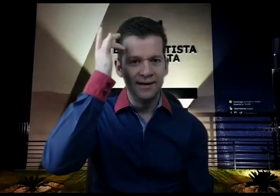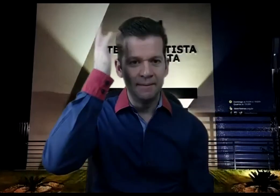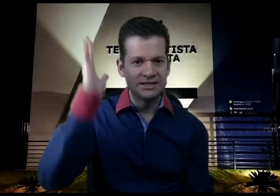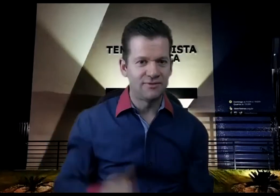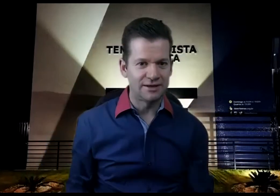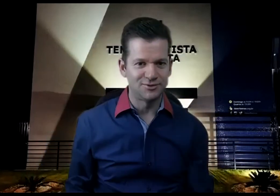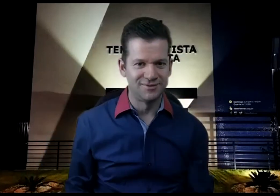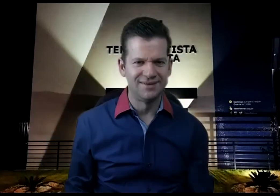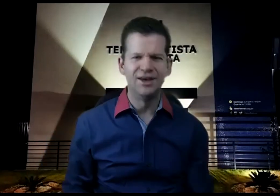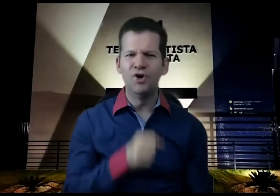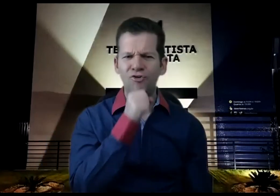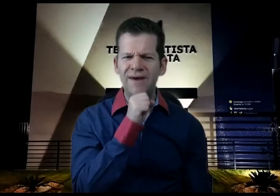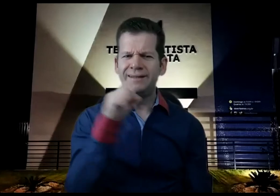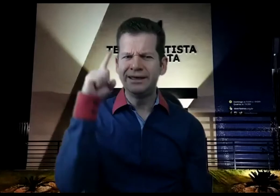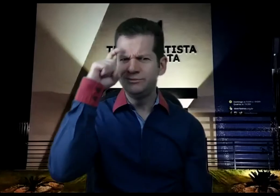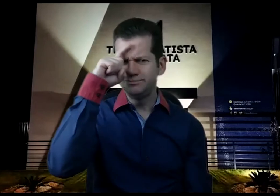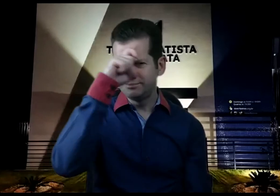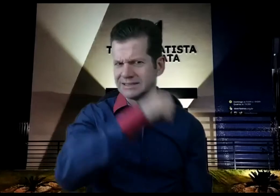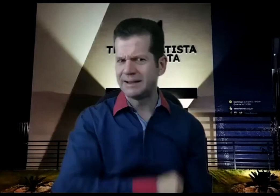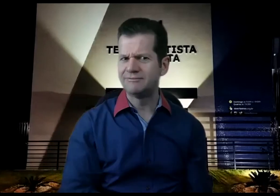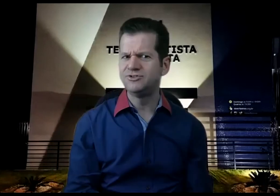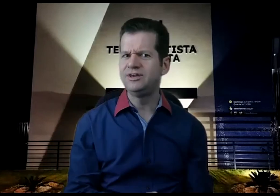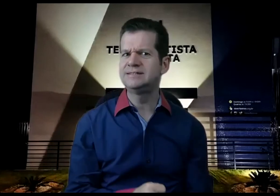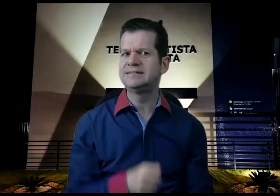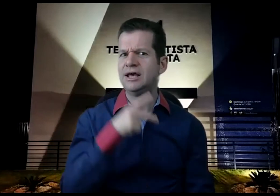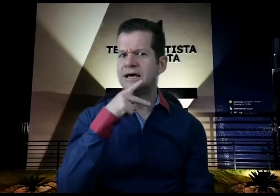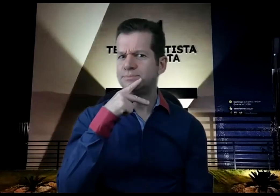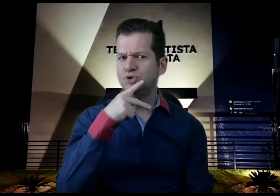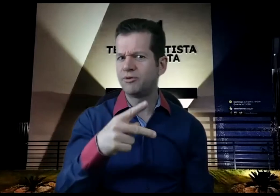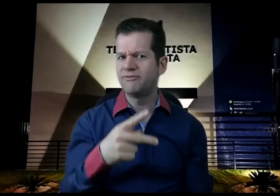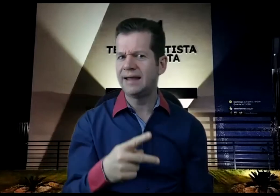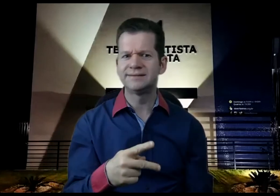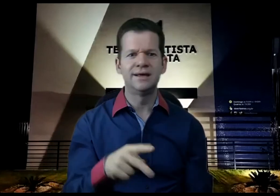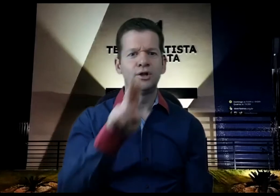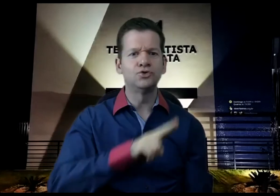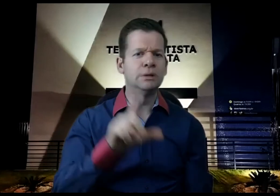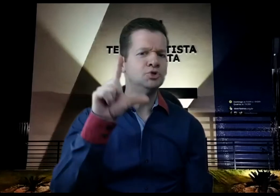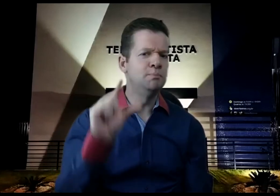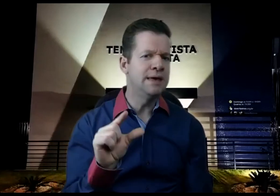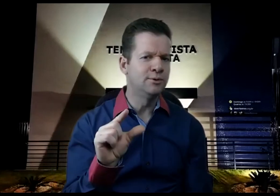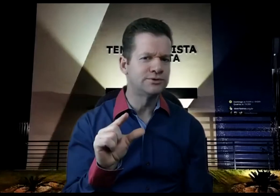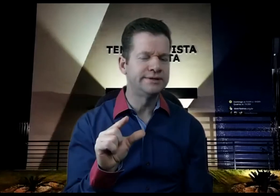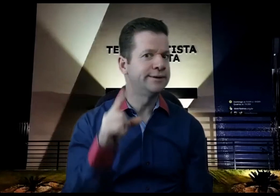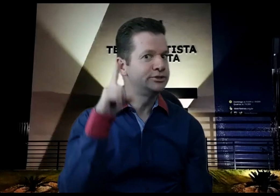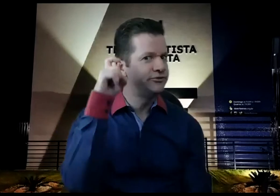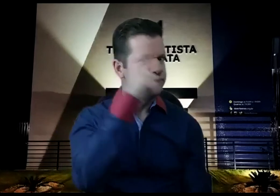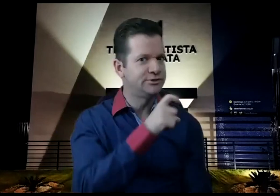mais fácil. O Velho tem umas palavras difíceis, os profetas, nós usamos menos, então é difícil